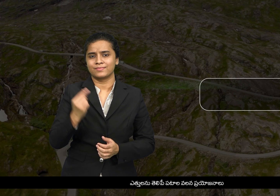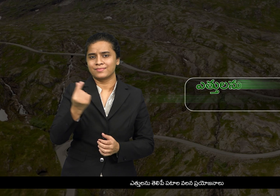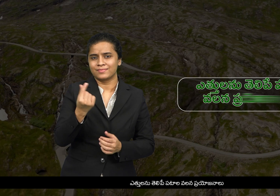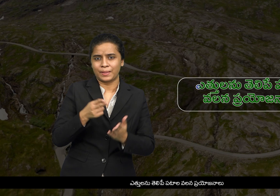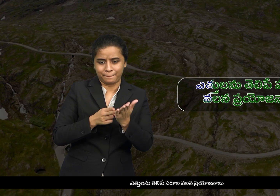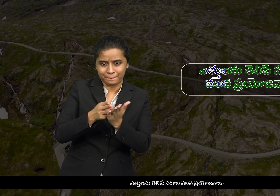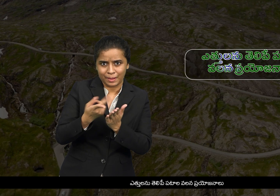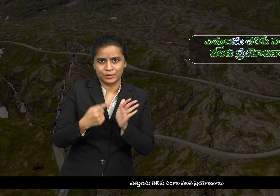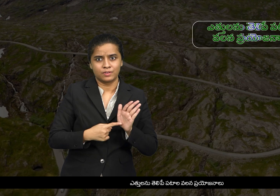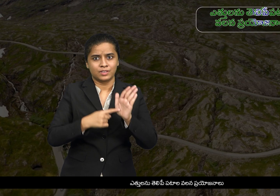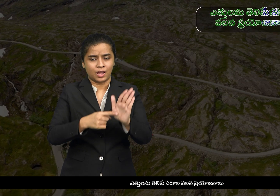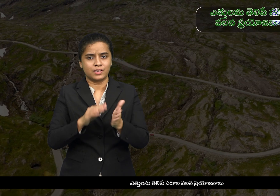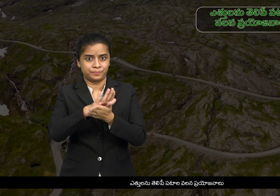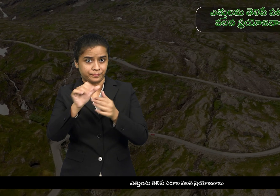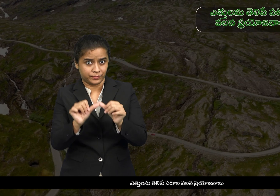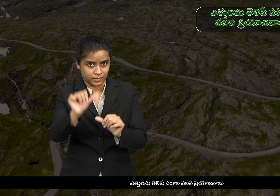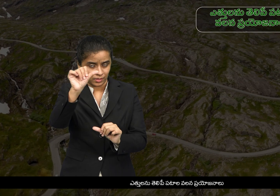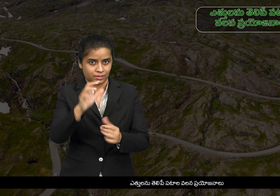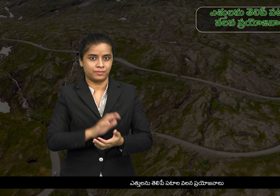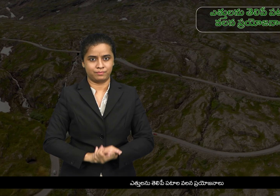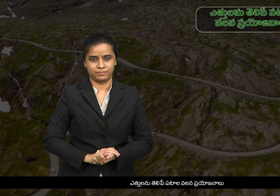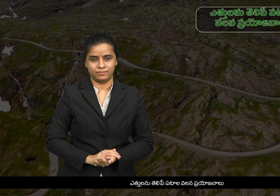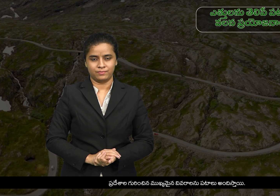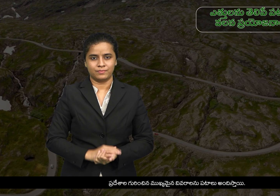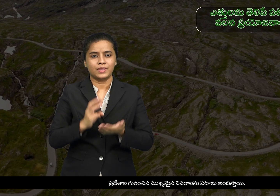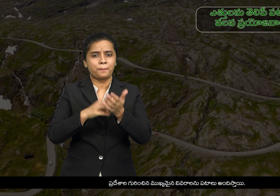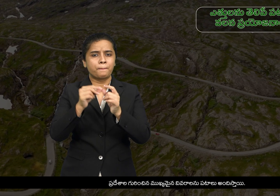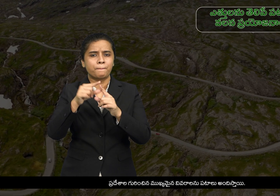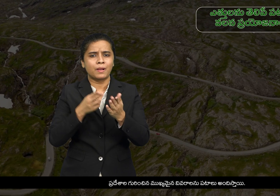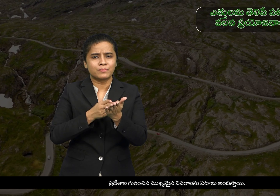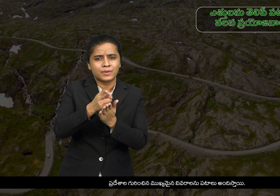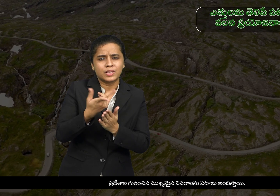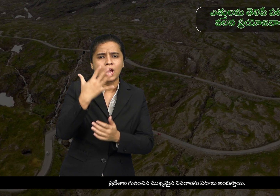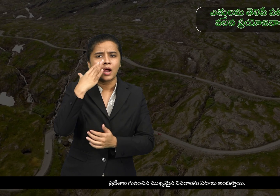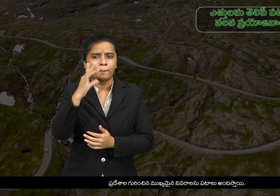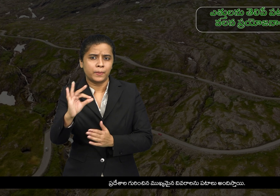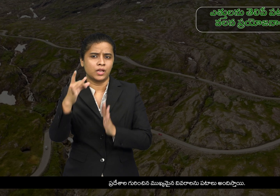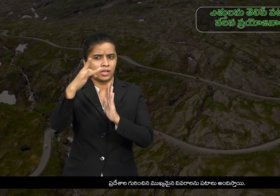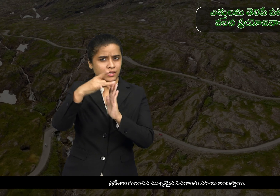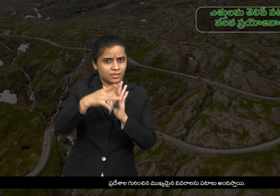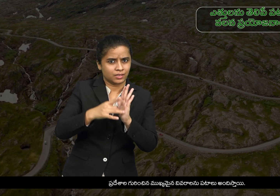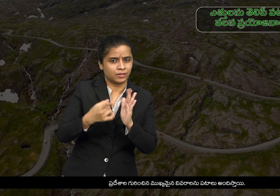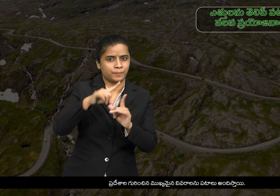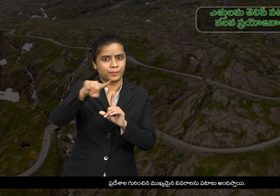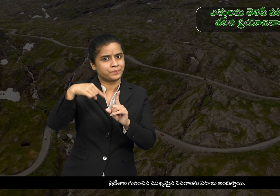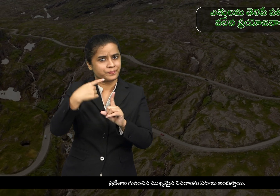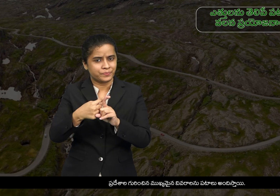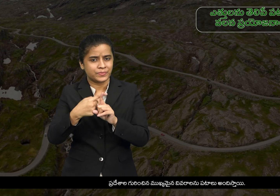ఎత్తులను తెలిపే పటాల వల్ల ప్రయోజనాలు. ప్రదేశాల గురించి ముఖ్యమైన వివరాలను పటాలు